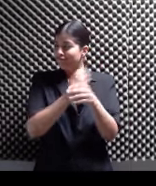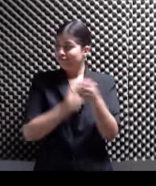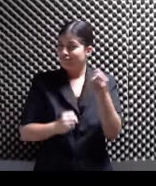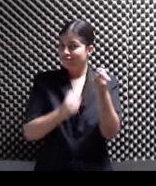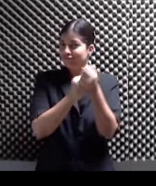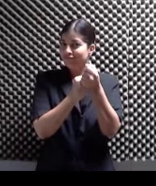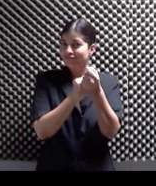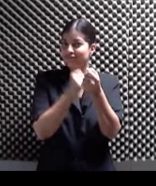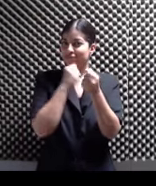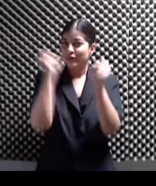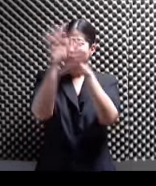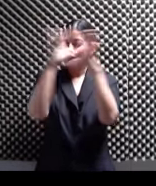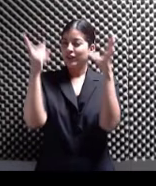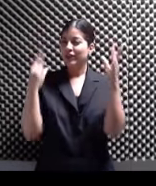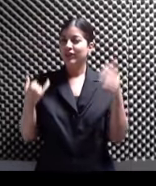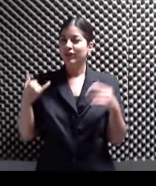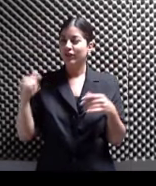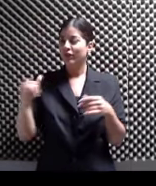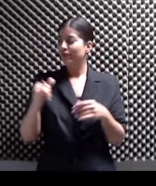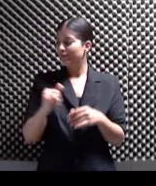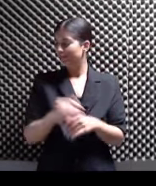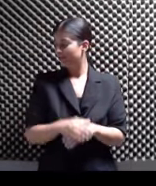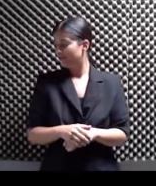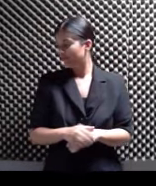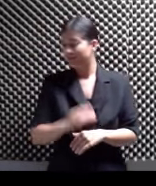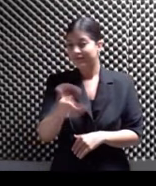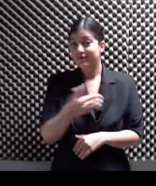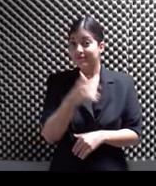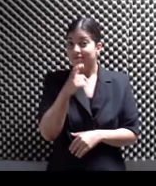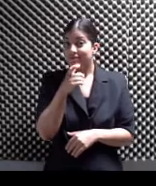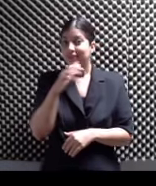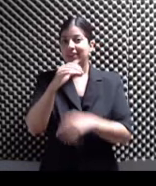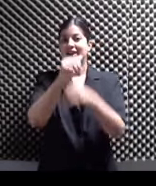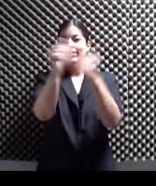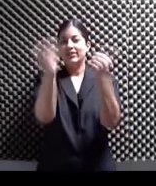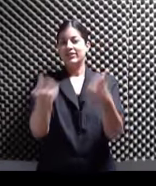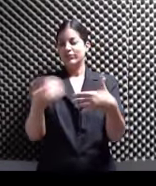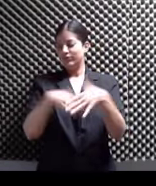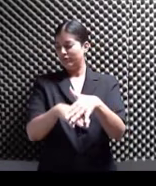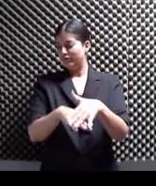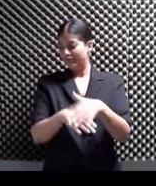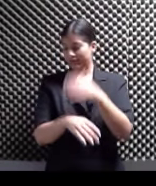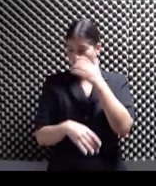Isla. Sueño Eterno. Produce Cuarzo Blanco y te invita Arte Fusión.